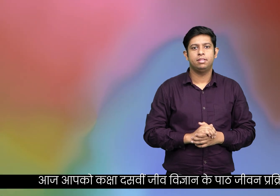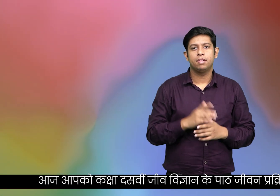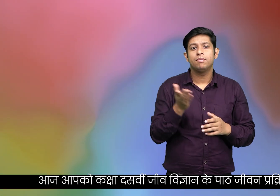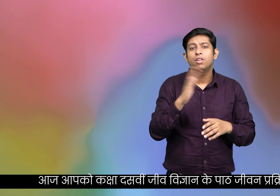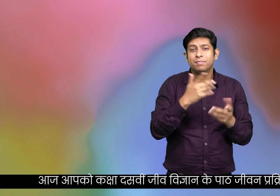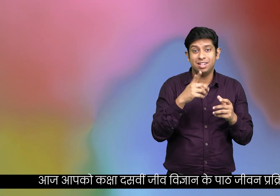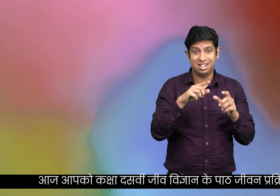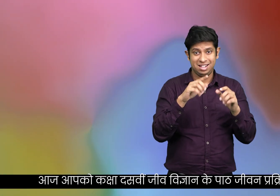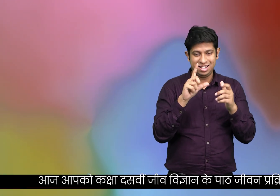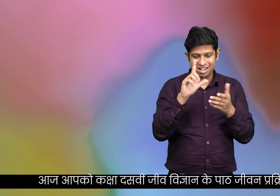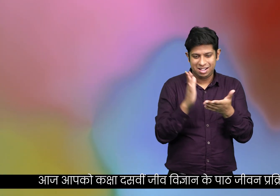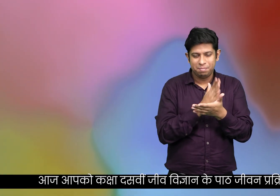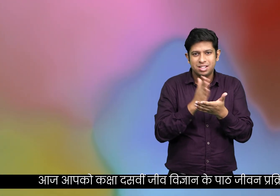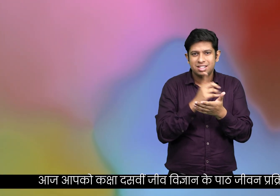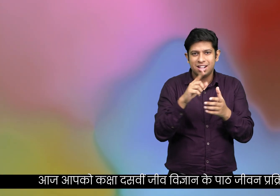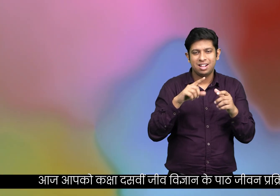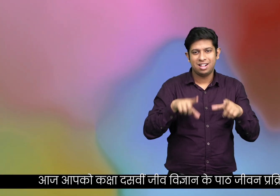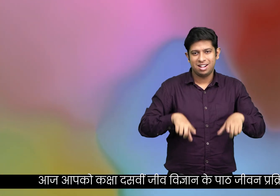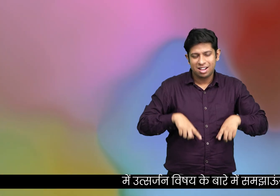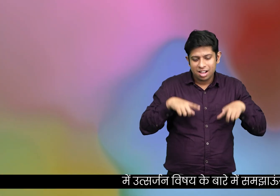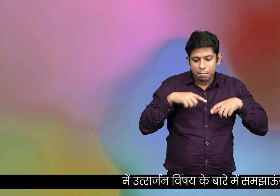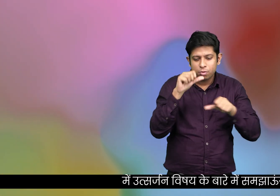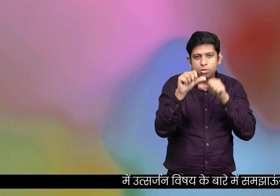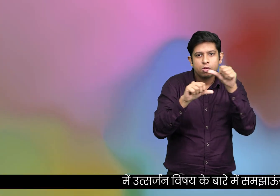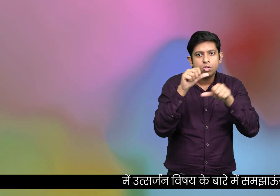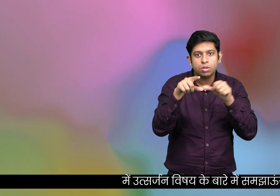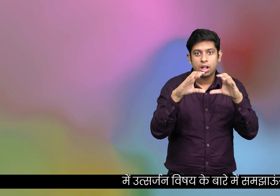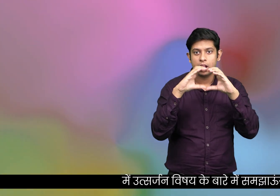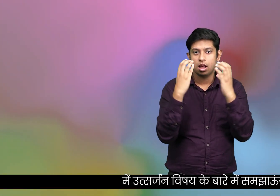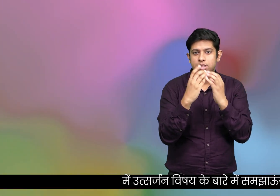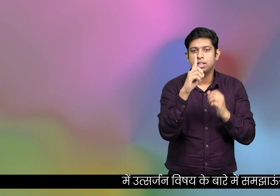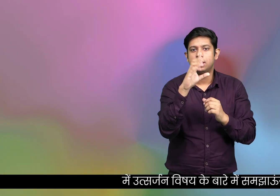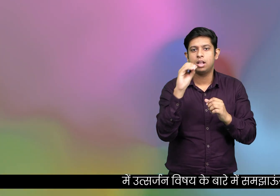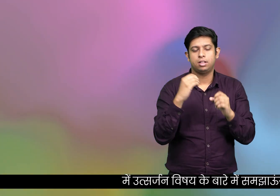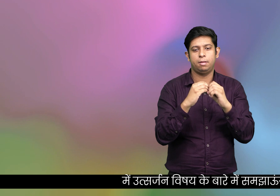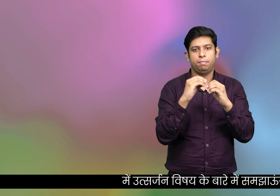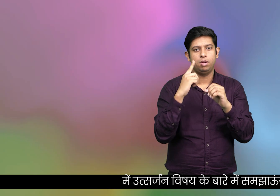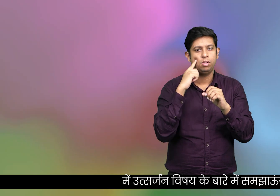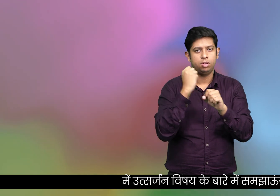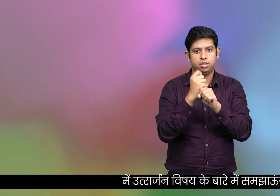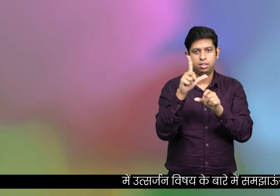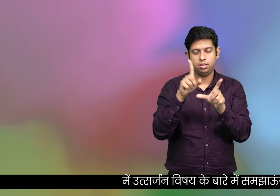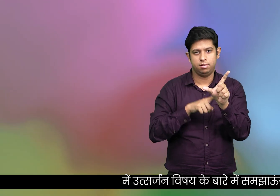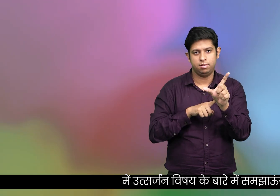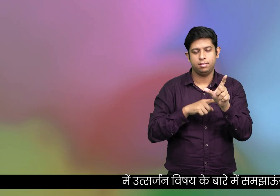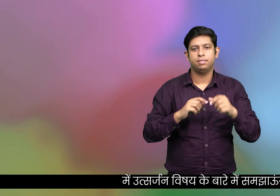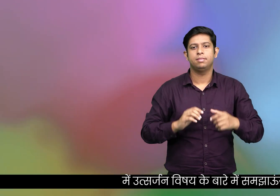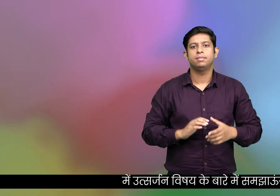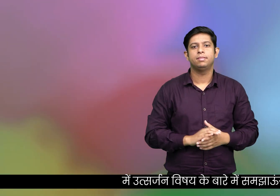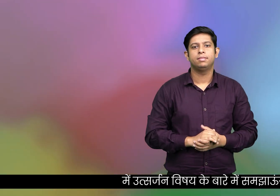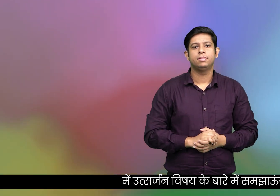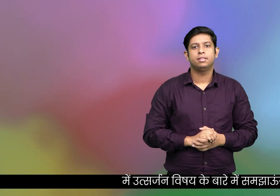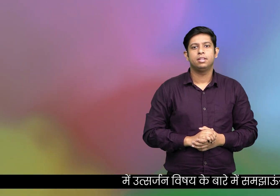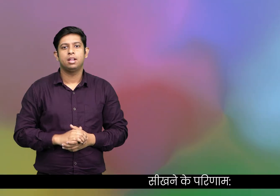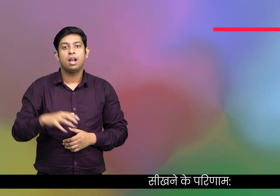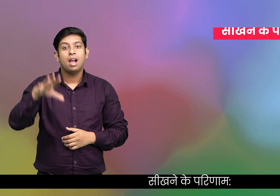प्रतिक्रियाएं से अन्य जीवों में उत्सर्जन विषय के बारे में समझाऊंगी। सीखने